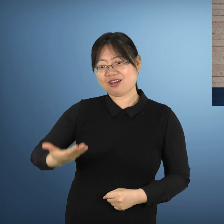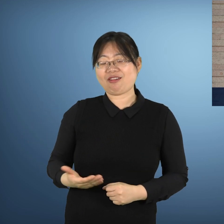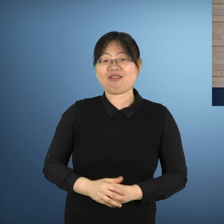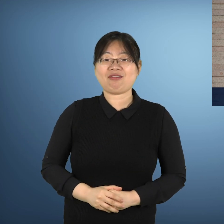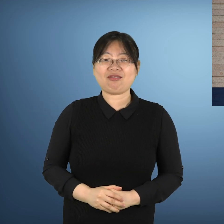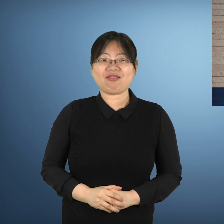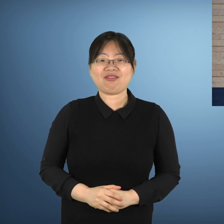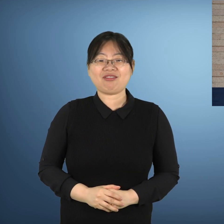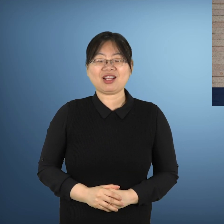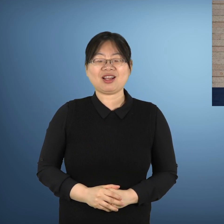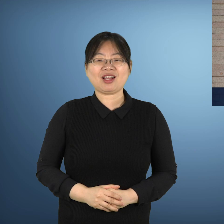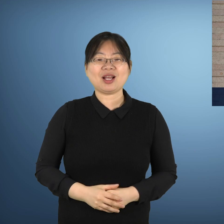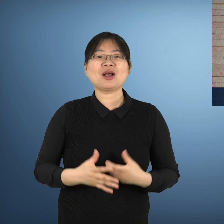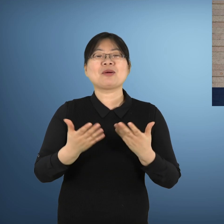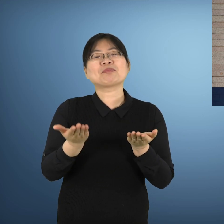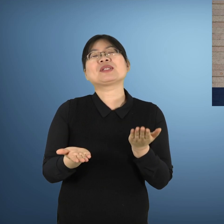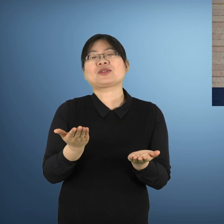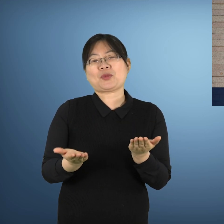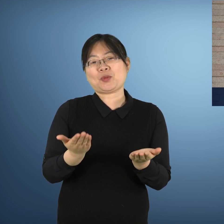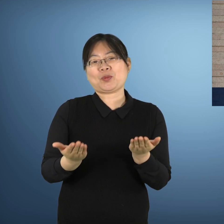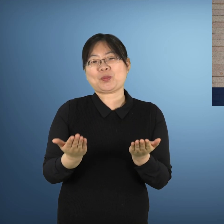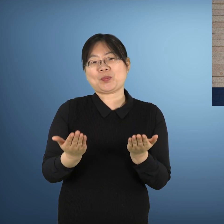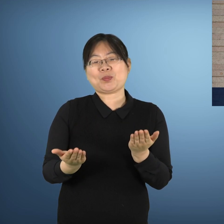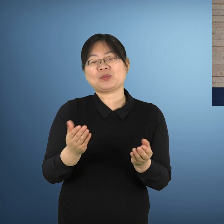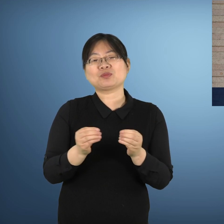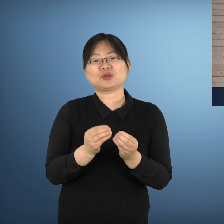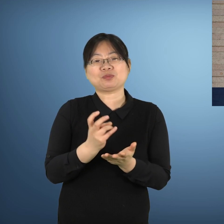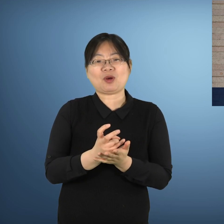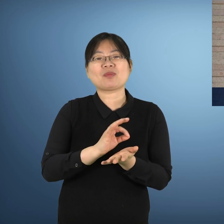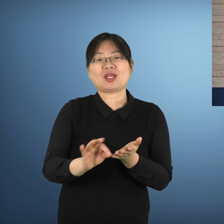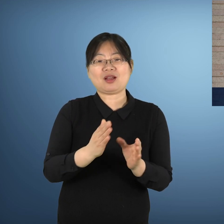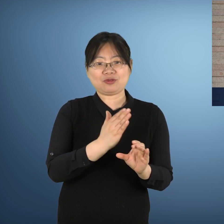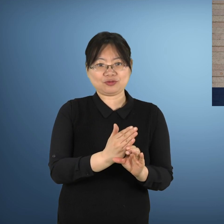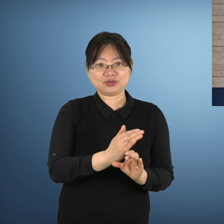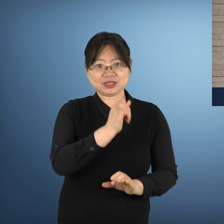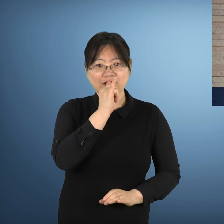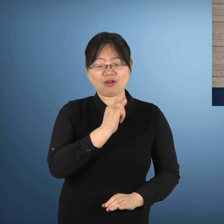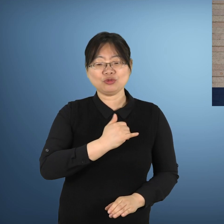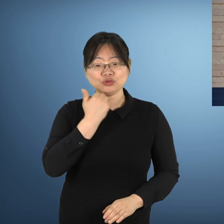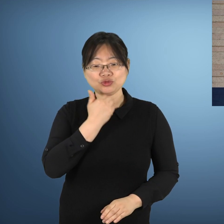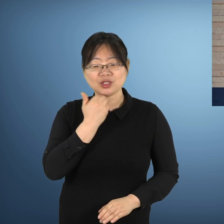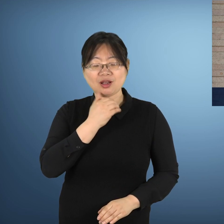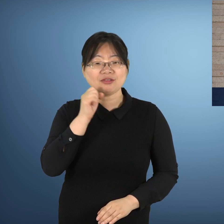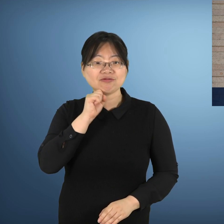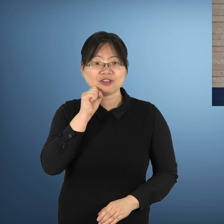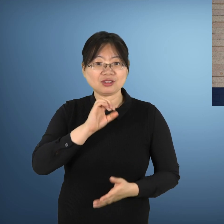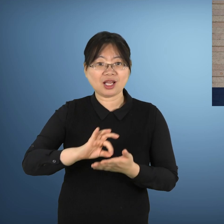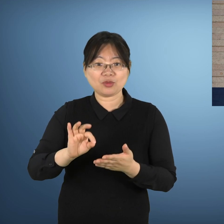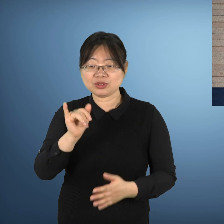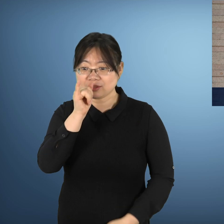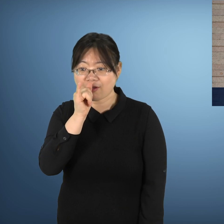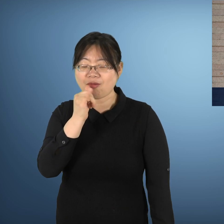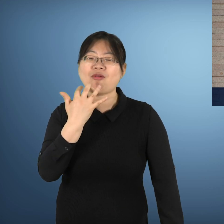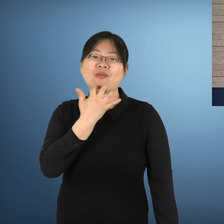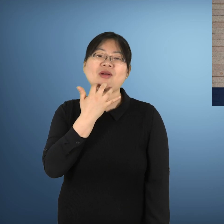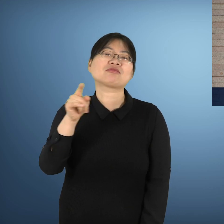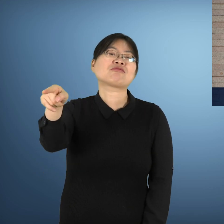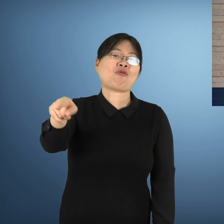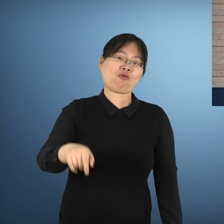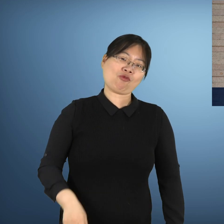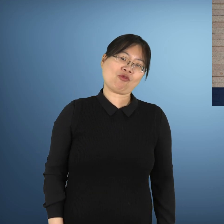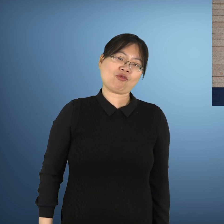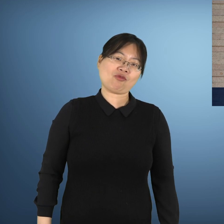물었다고요? 비교급으로 물었어요. 이건 누가 즐겨 쓰던 화법이에요? 베드로가 즐겨